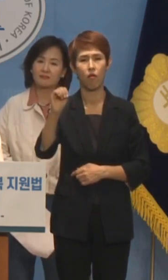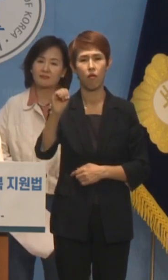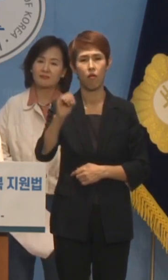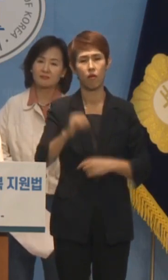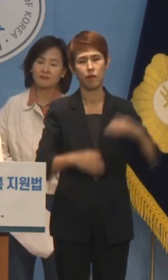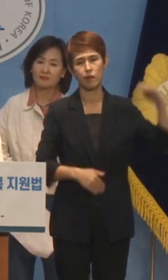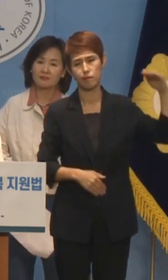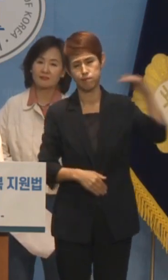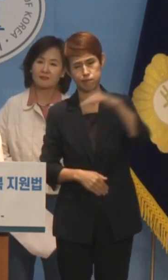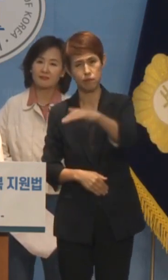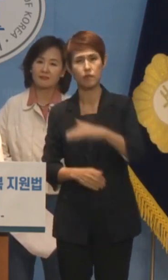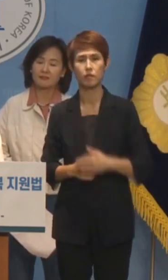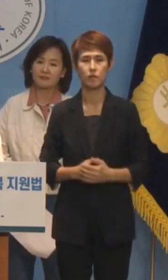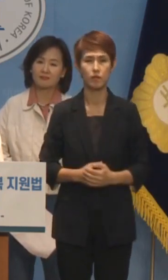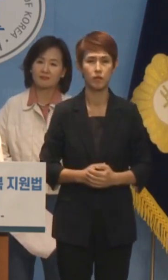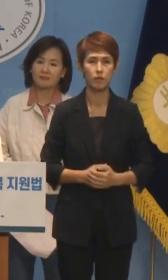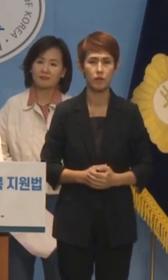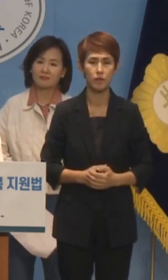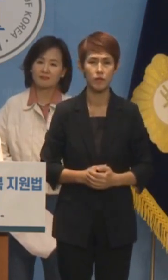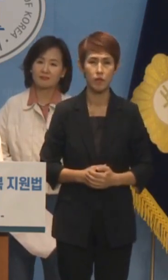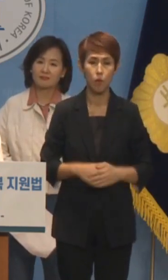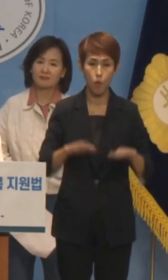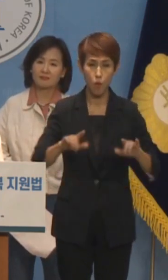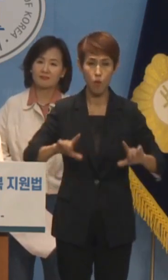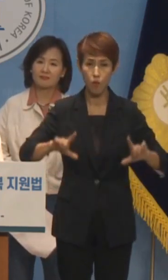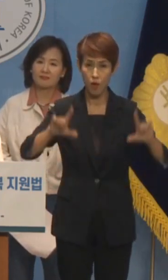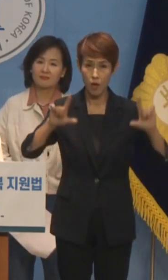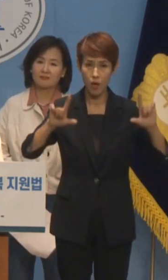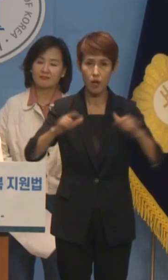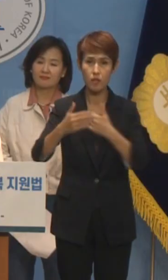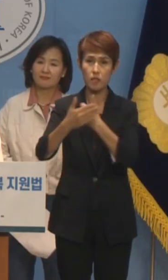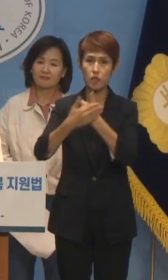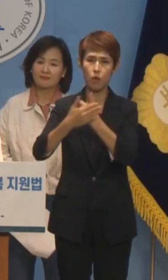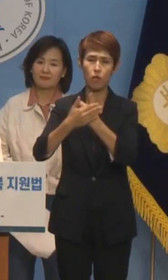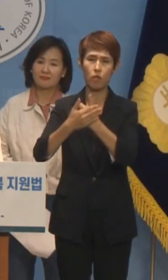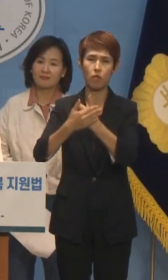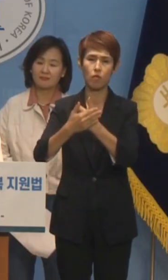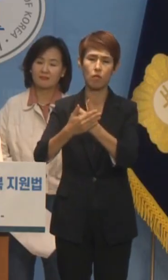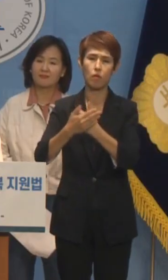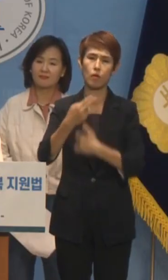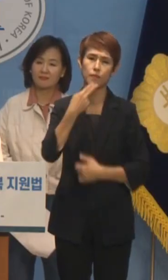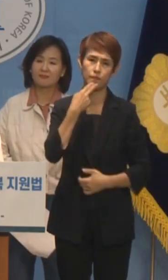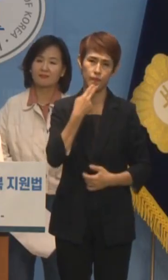지속적으로 감소하여 2024년에는 지원이 중단되었습니다.